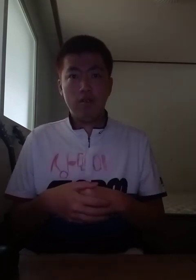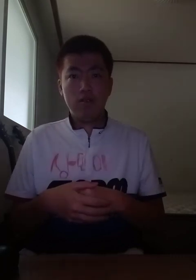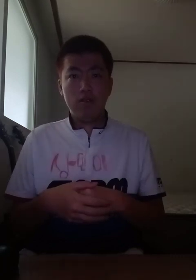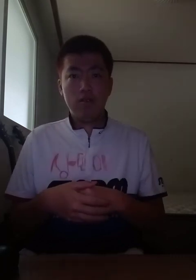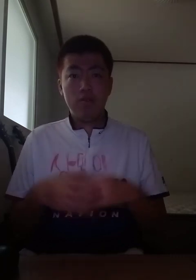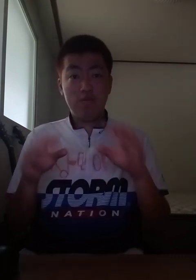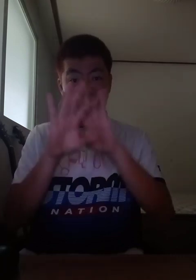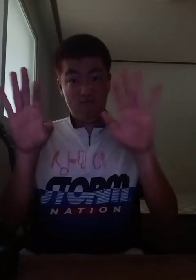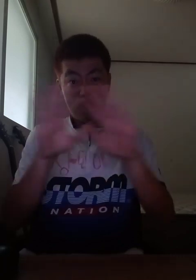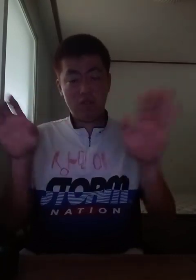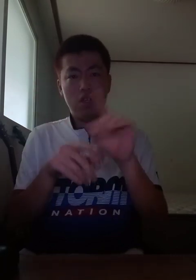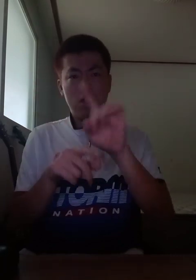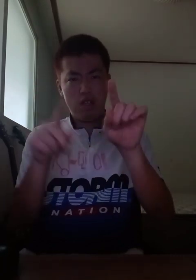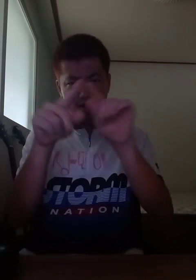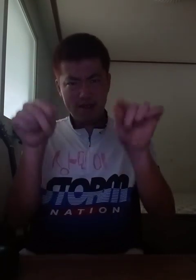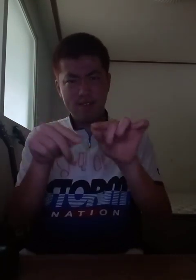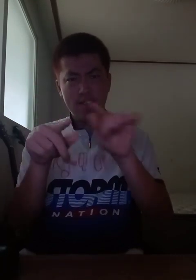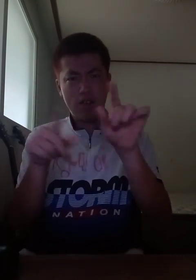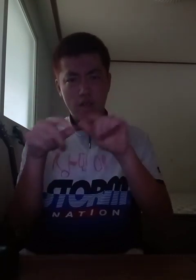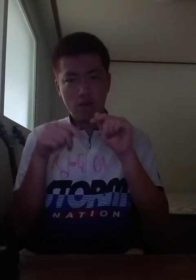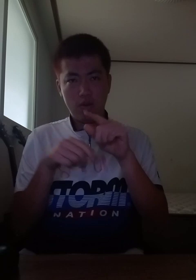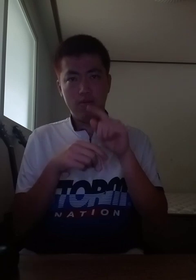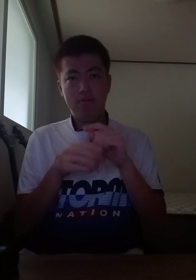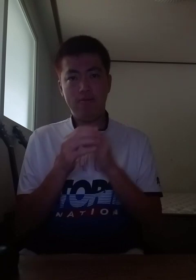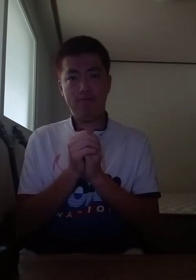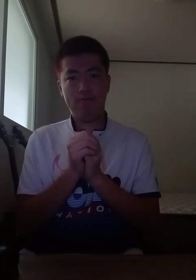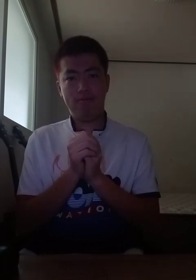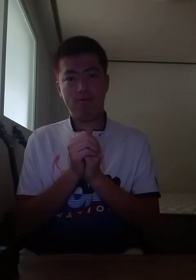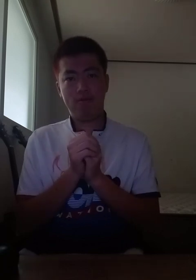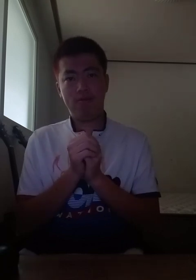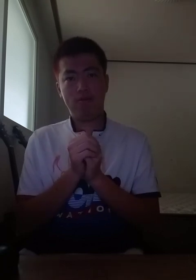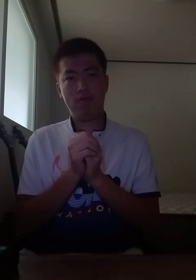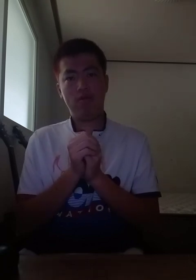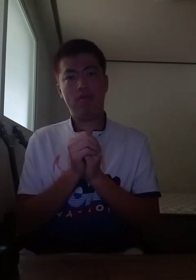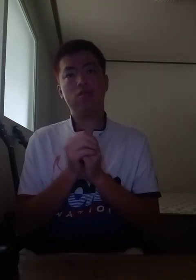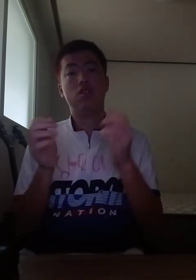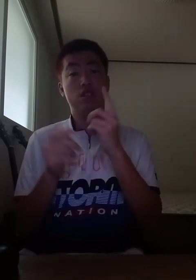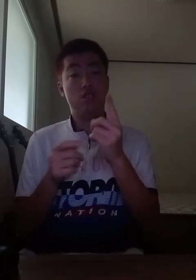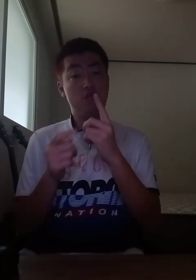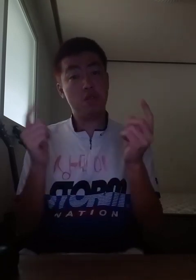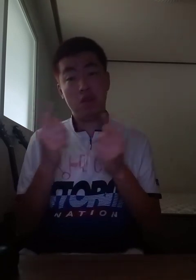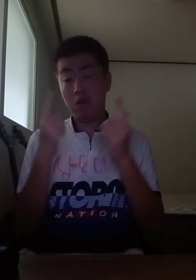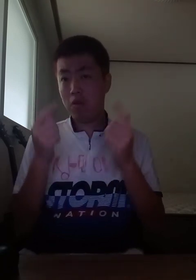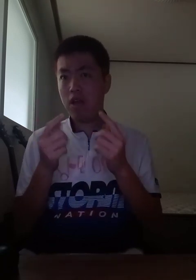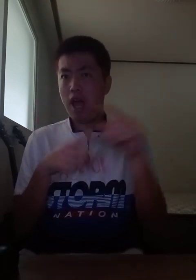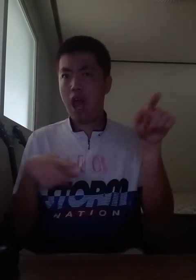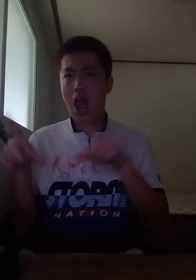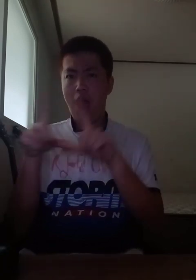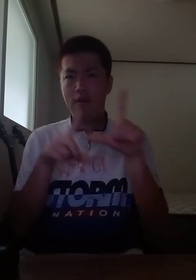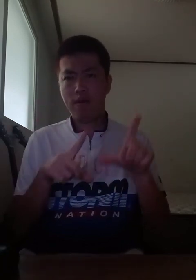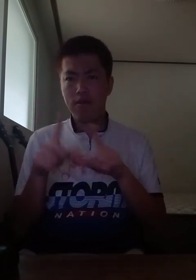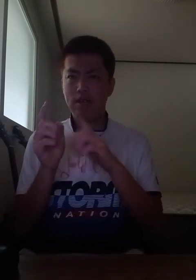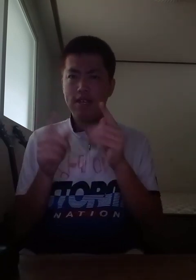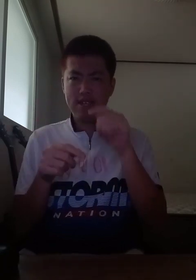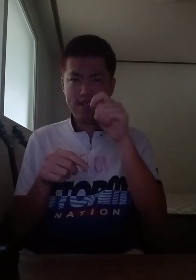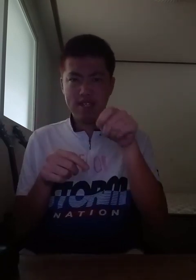문을 통과하려면 아파트 출입카드가 있어야 합니다. 일부는 이 아파트에 사는 사람들에게 카드를 구해 사용하기도